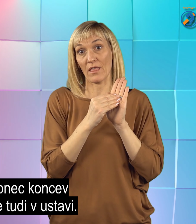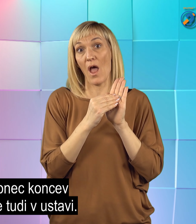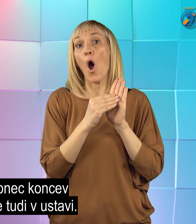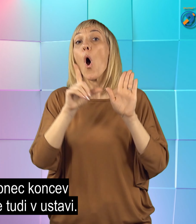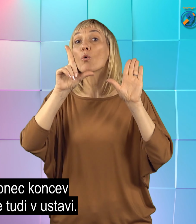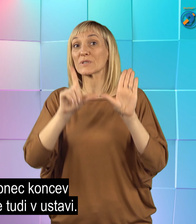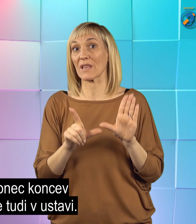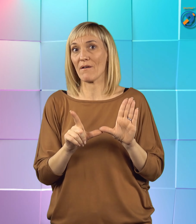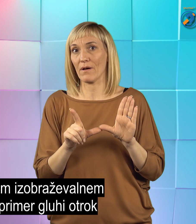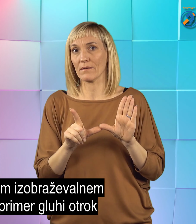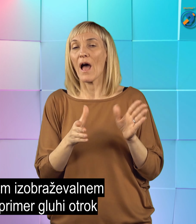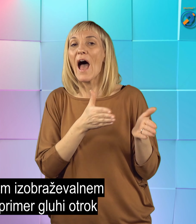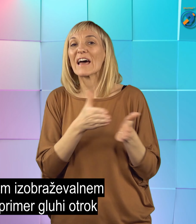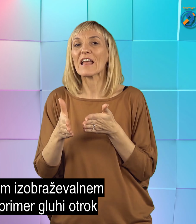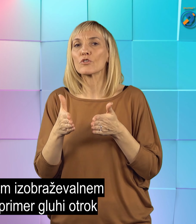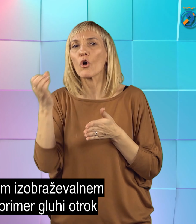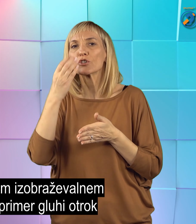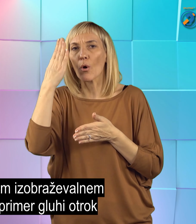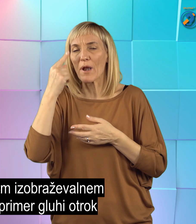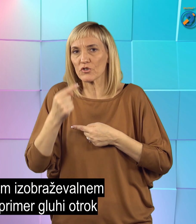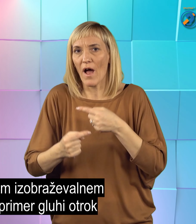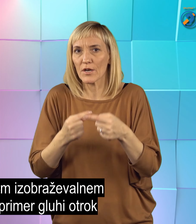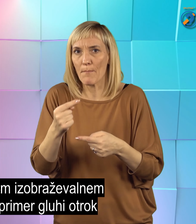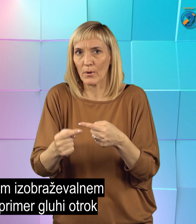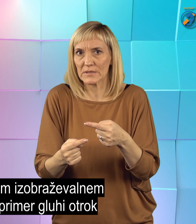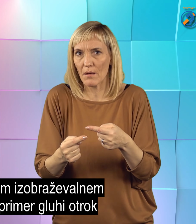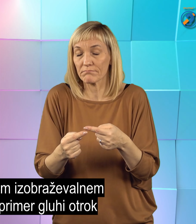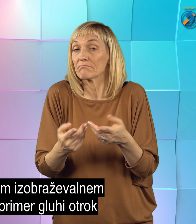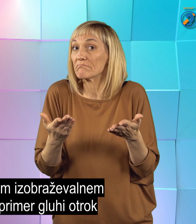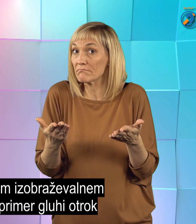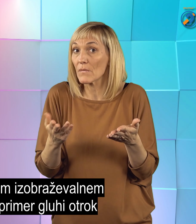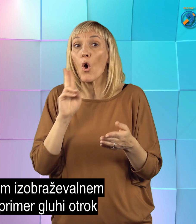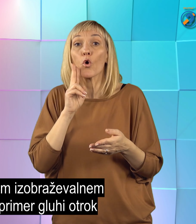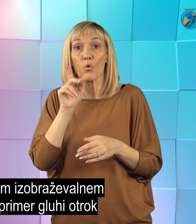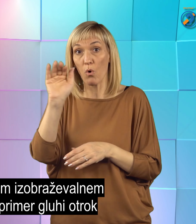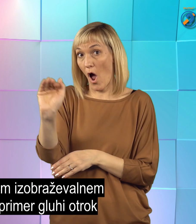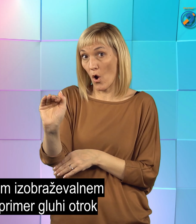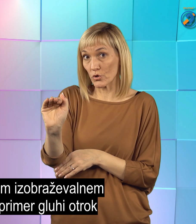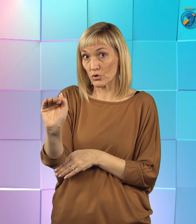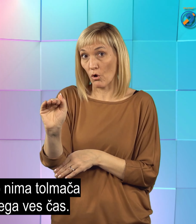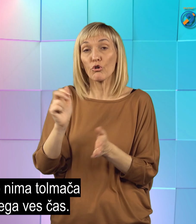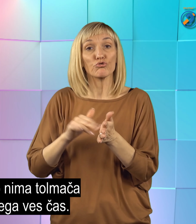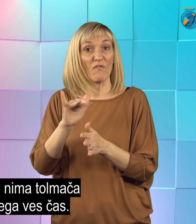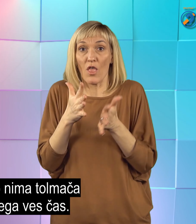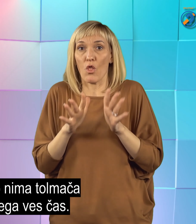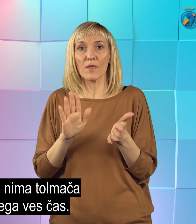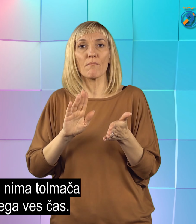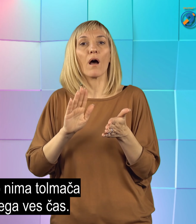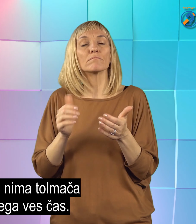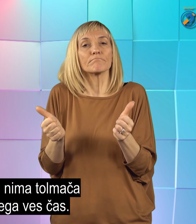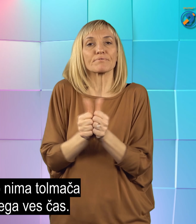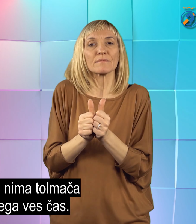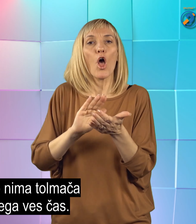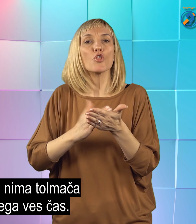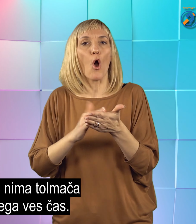ustavi. Torej, v rednem izobraževalnem procesu, naprimer, gluh otrok še vedno nima tolmača prisotnega ves